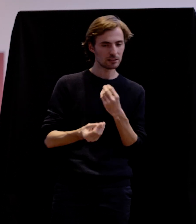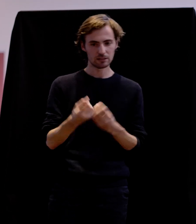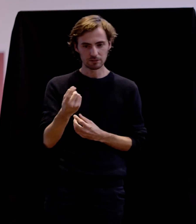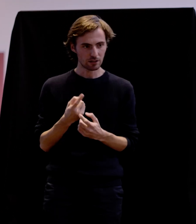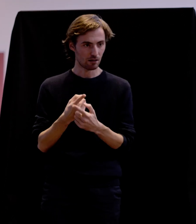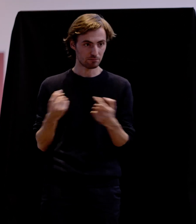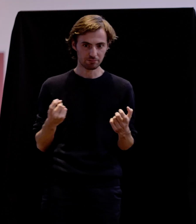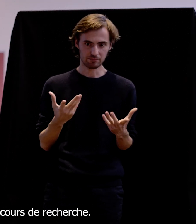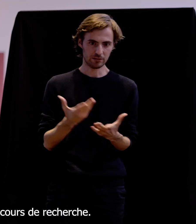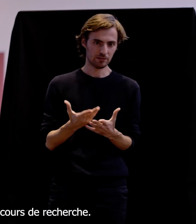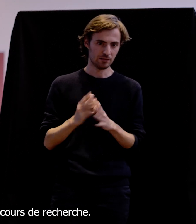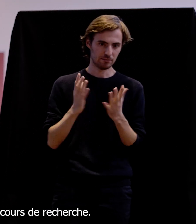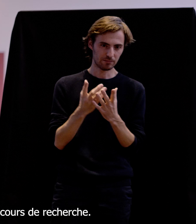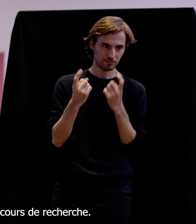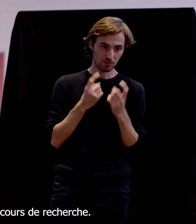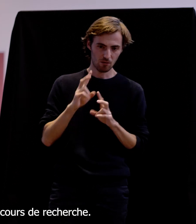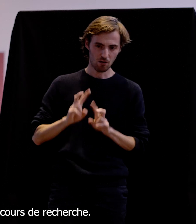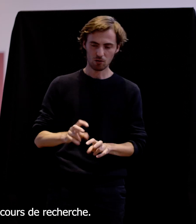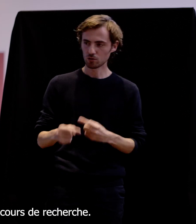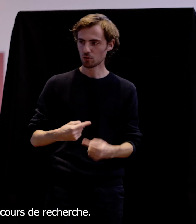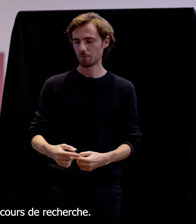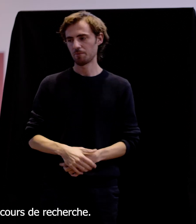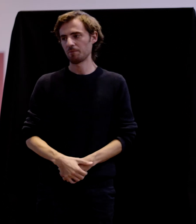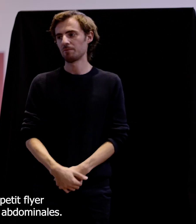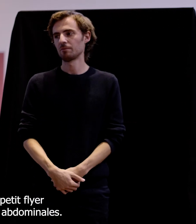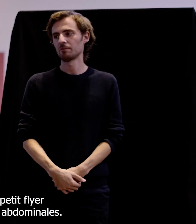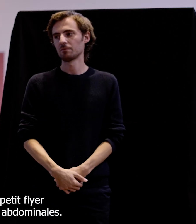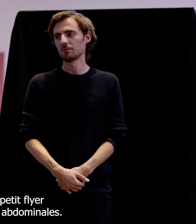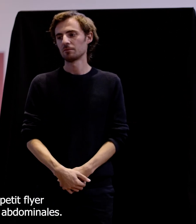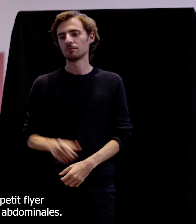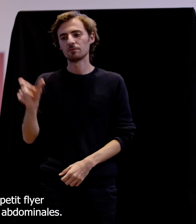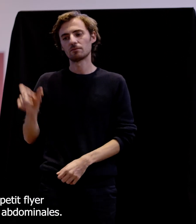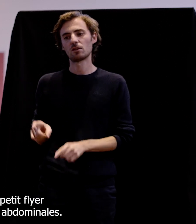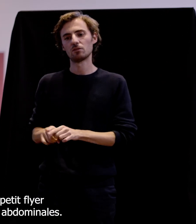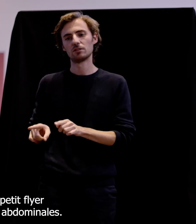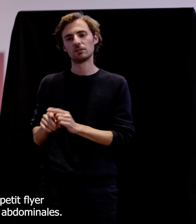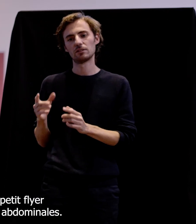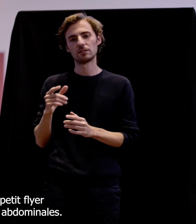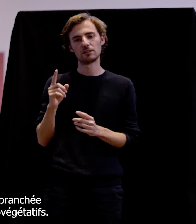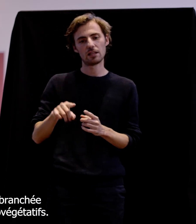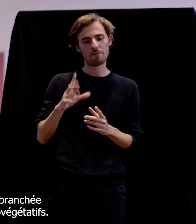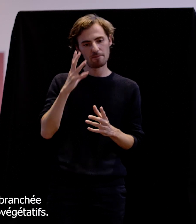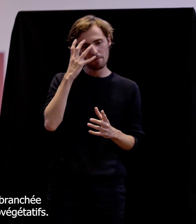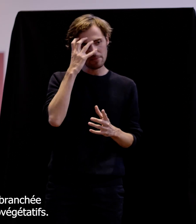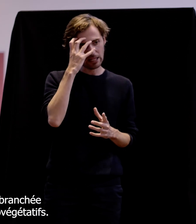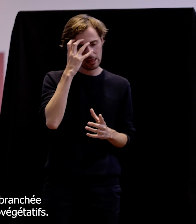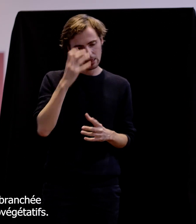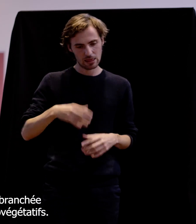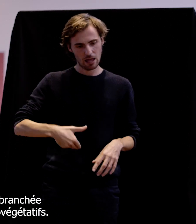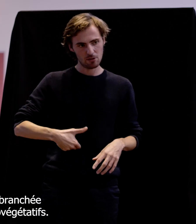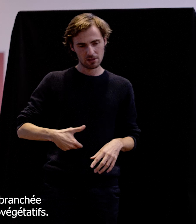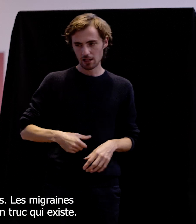C'est des choses qui sont en cours de recherche. Elle a fait un petit flyer sur les migraines abdominales. Elle est très branchée